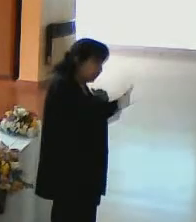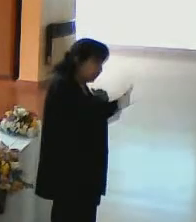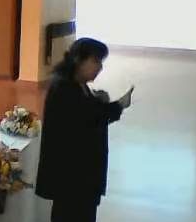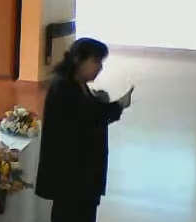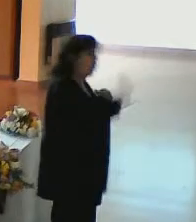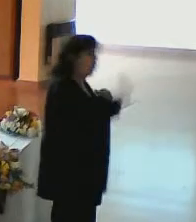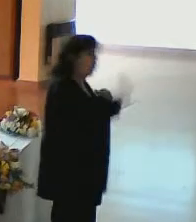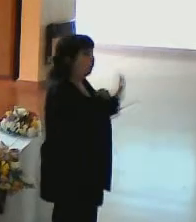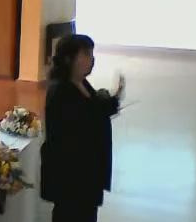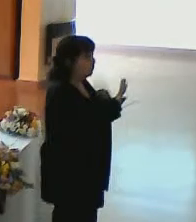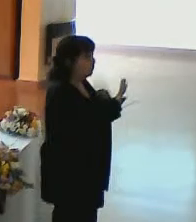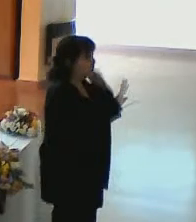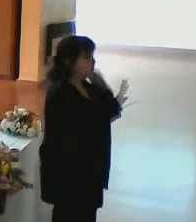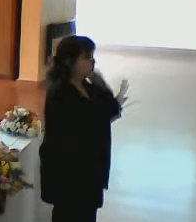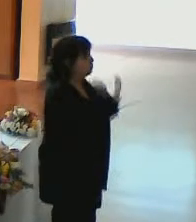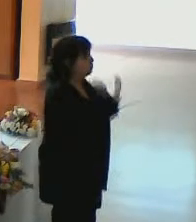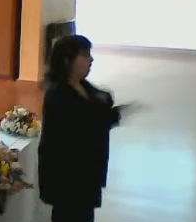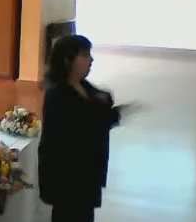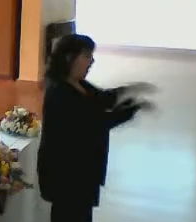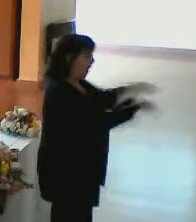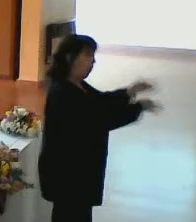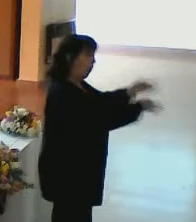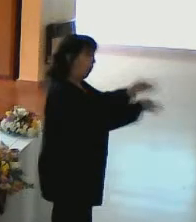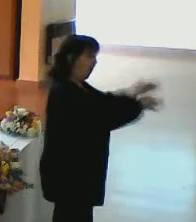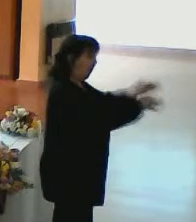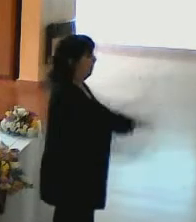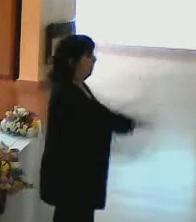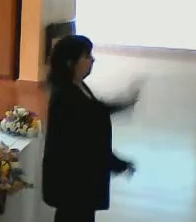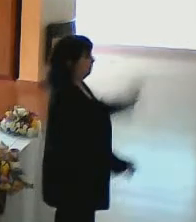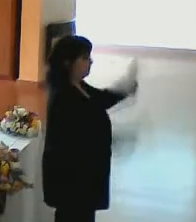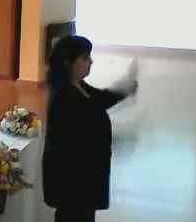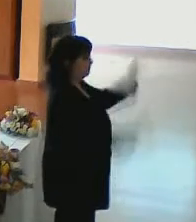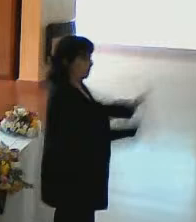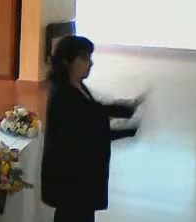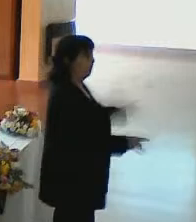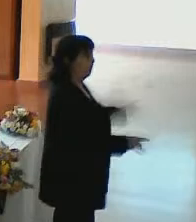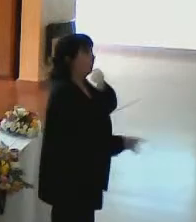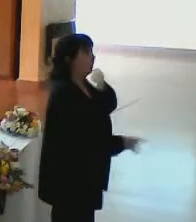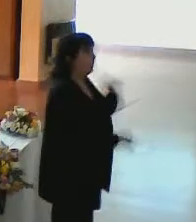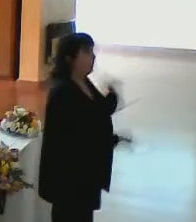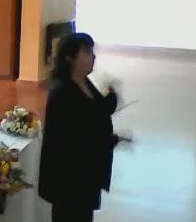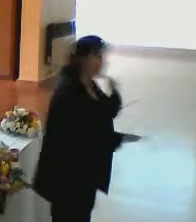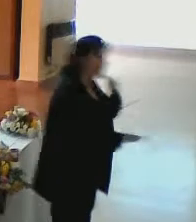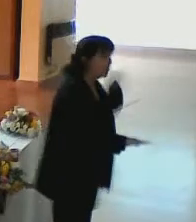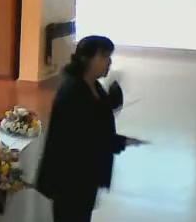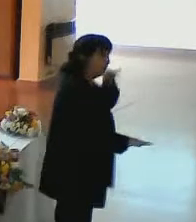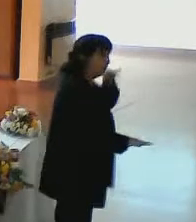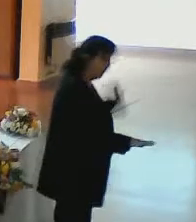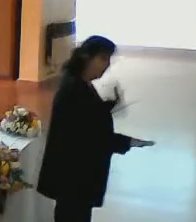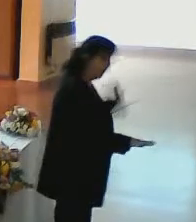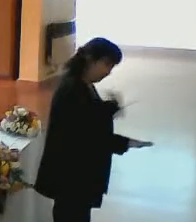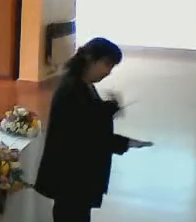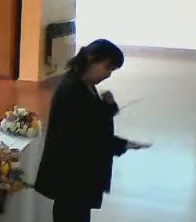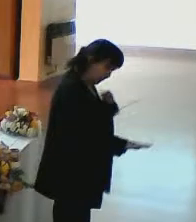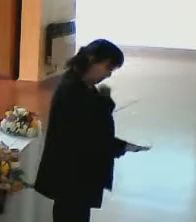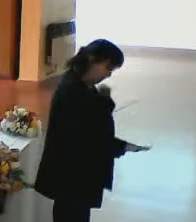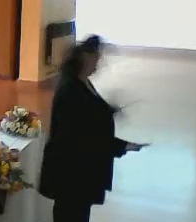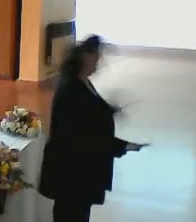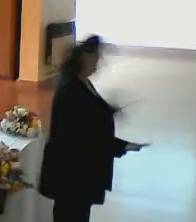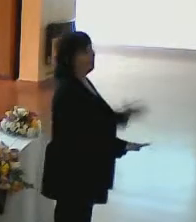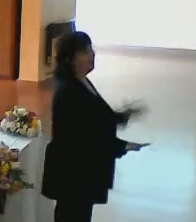escuela. Es difícil diagnosticar, por ejemplo, un retraso de lenguaje antes de los 3 o 4 años de